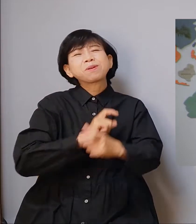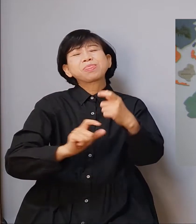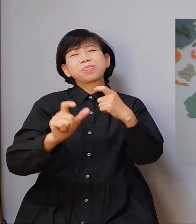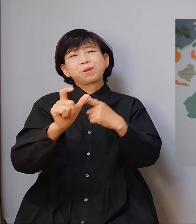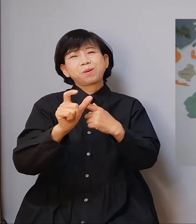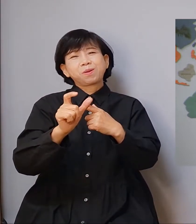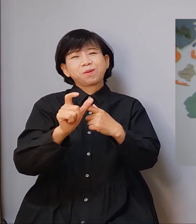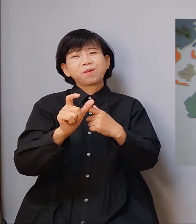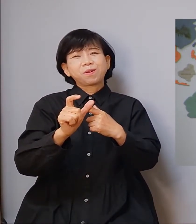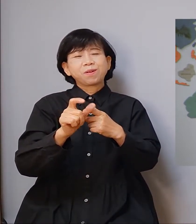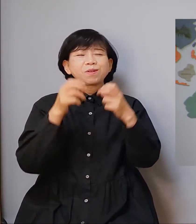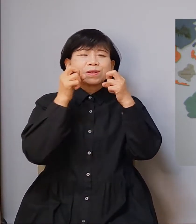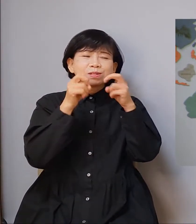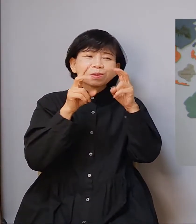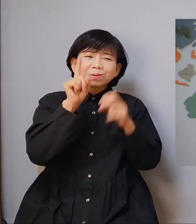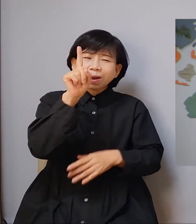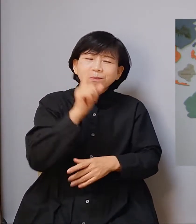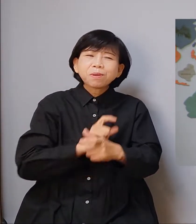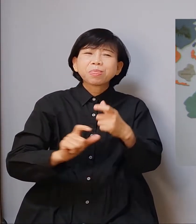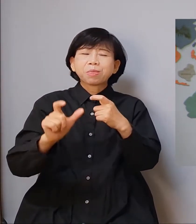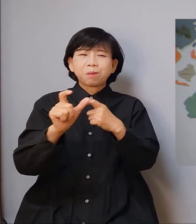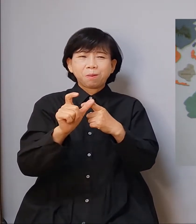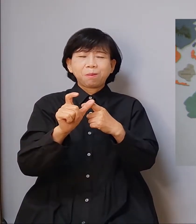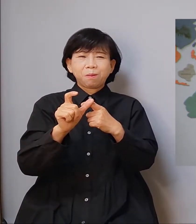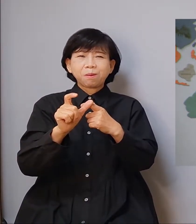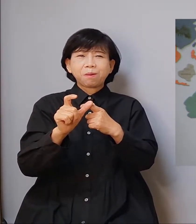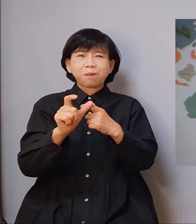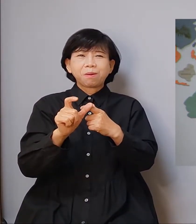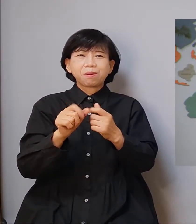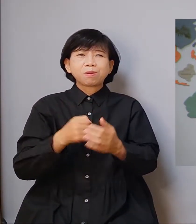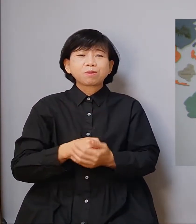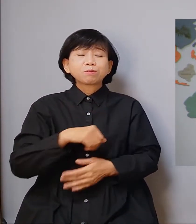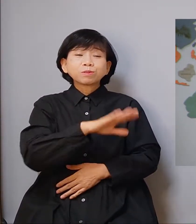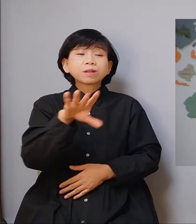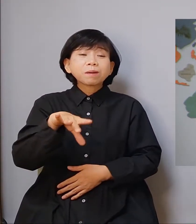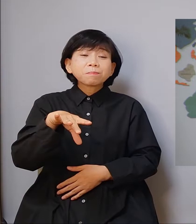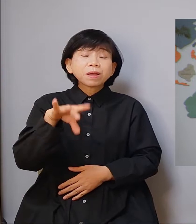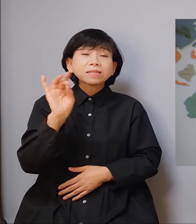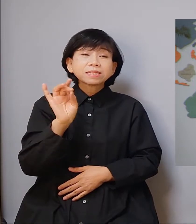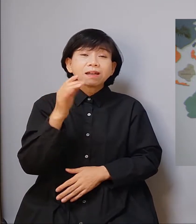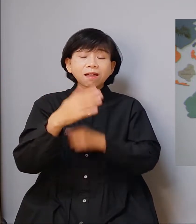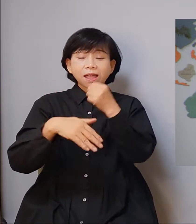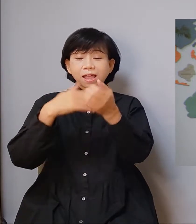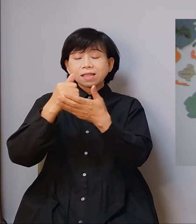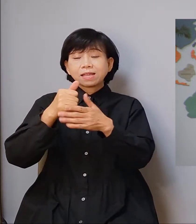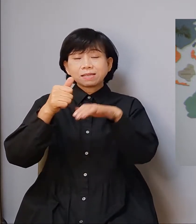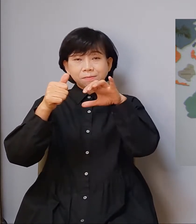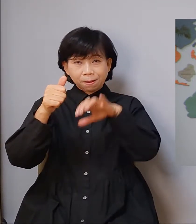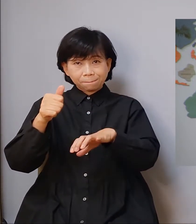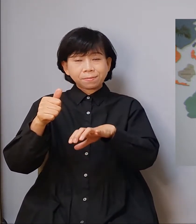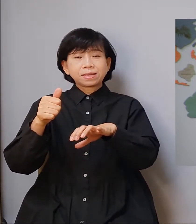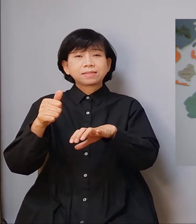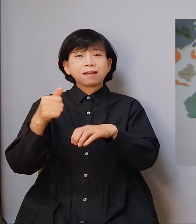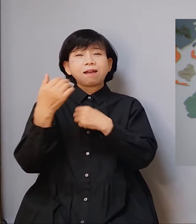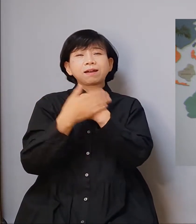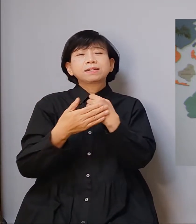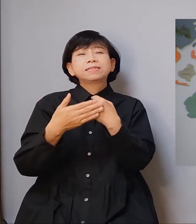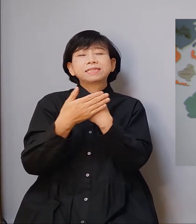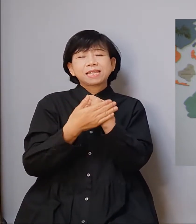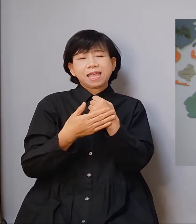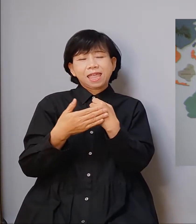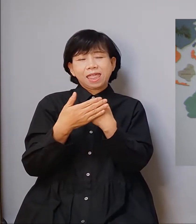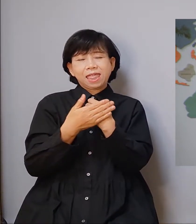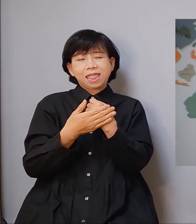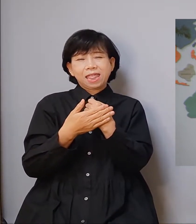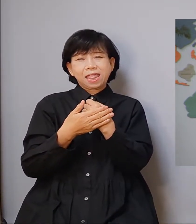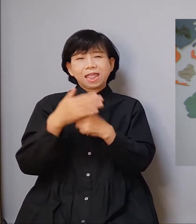더 어려운 일을 돕기, 한 번 더 전도하기. 우리가 먼저 하나님 앞에서 더 은혜로운